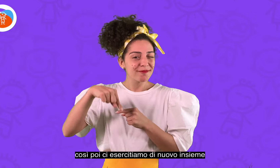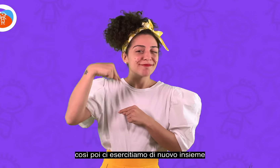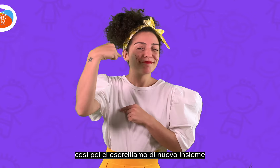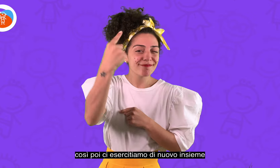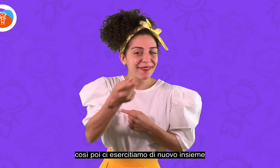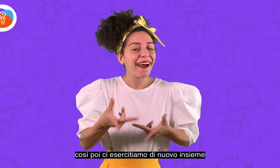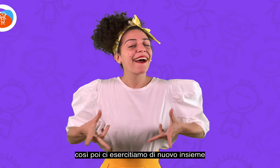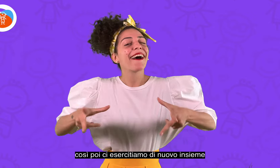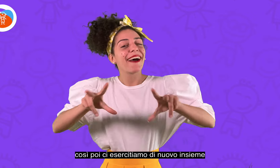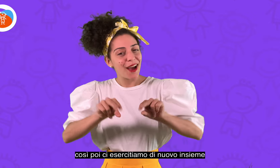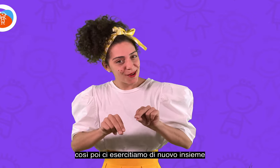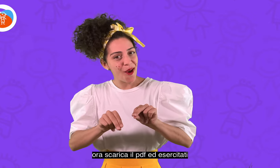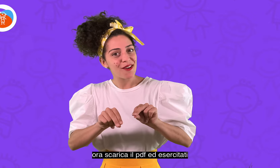esercitiamo di nuovo insieme.